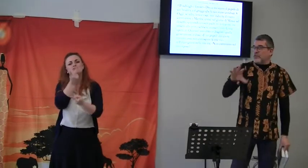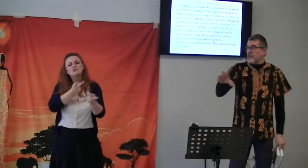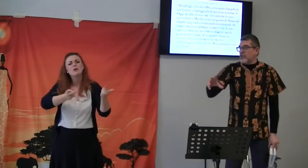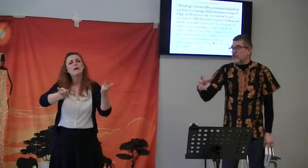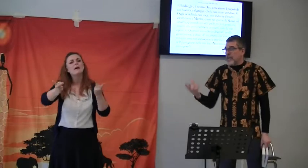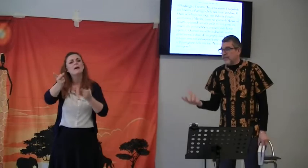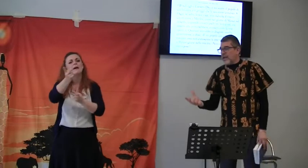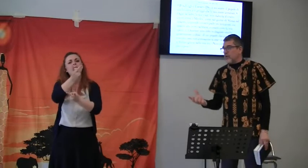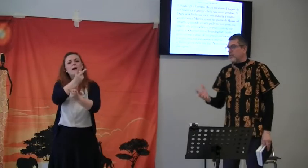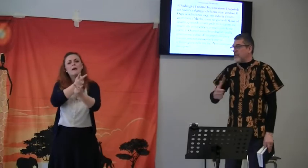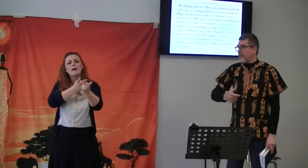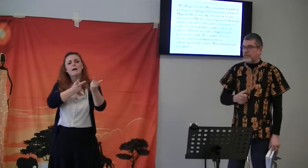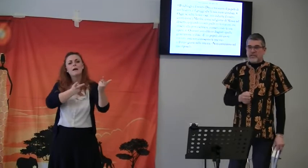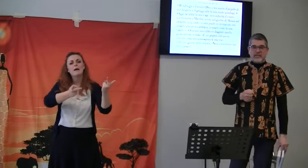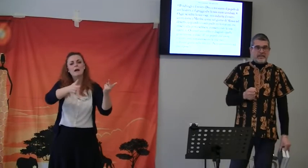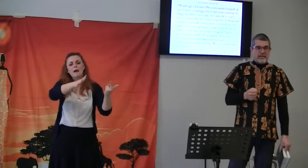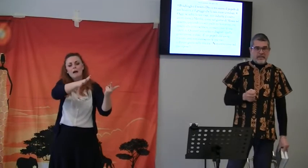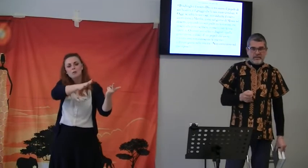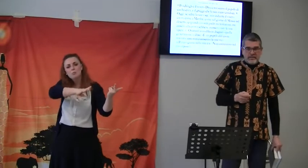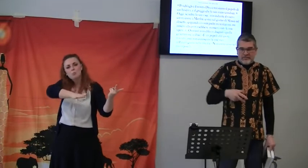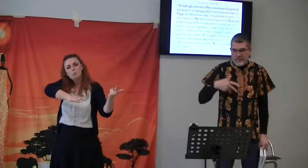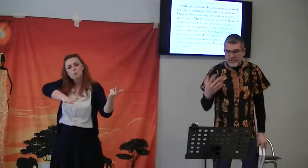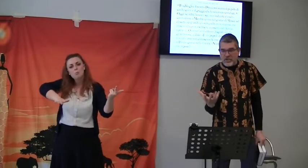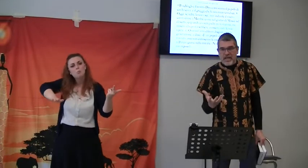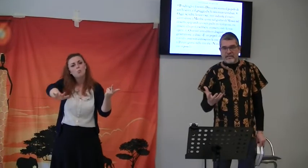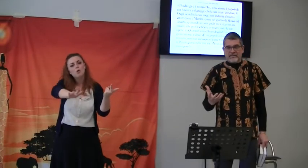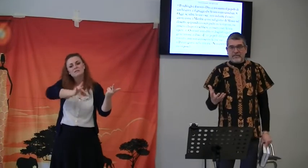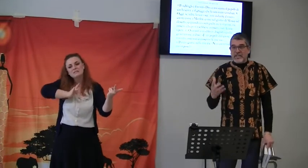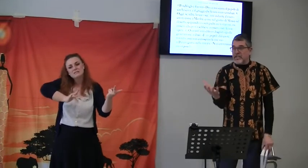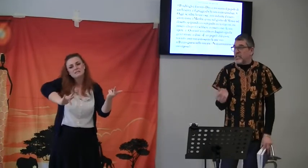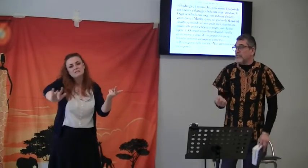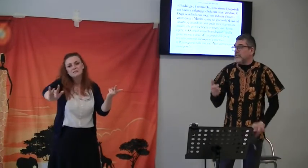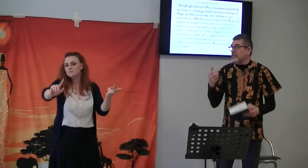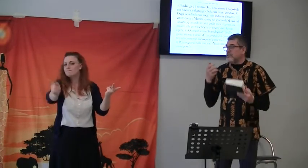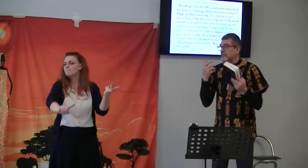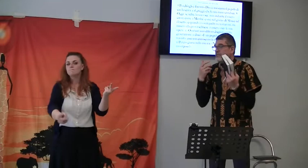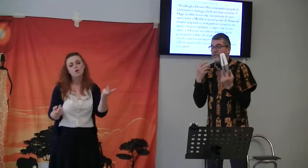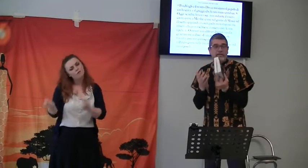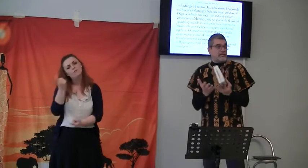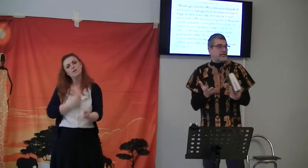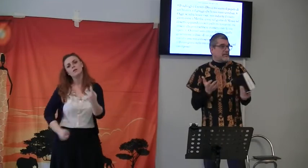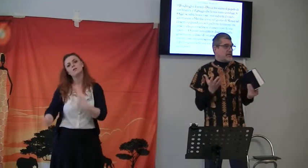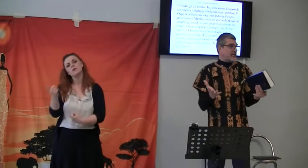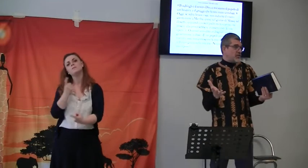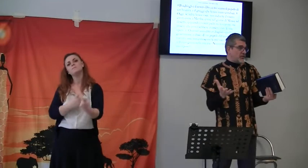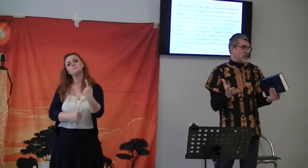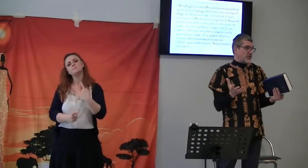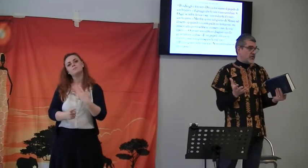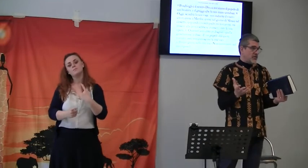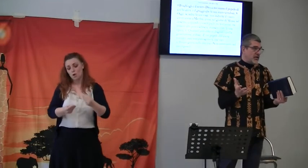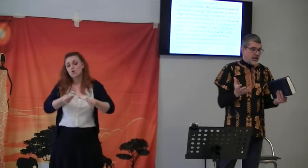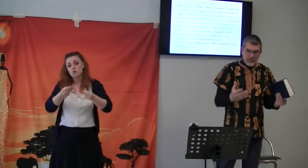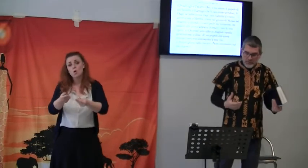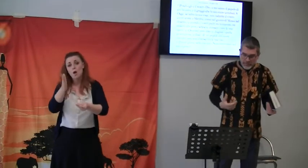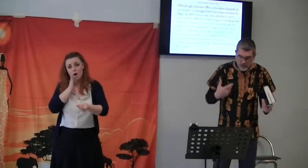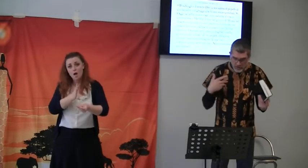in posti dove non c'è acqua, non c'è da mangiare? Venite, io vi seterò, dice il